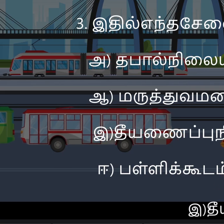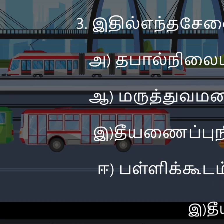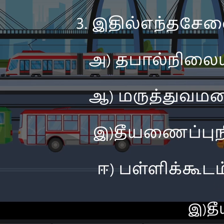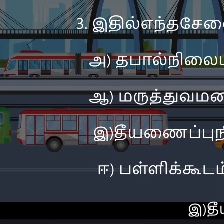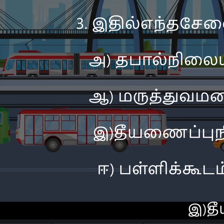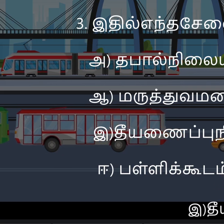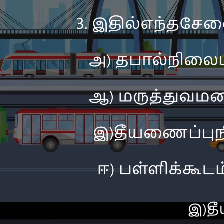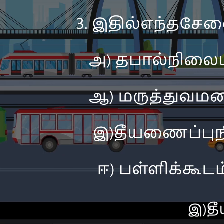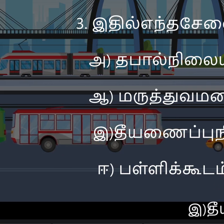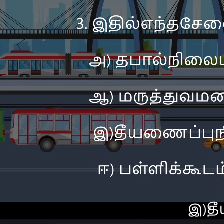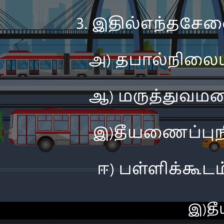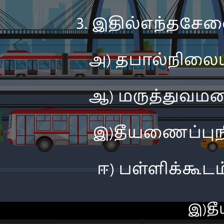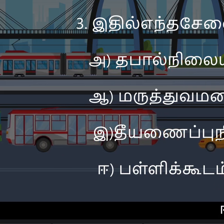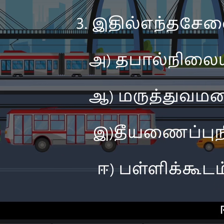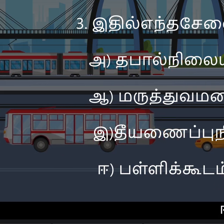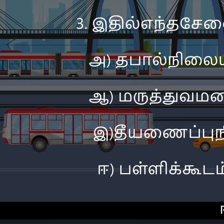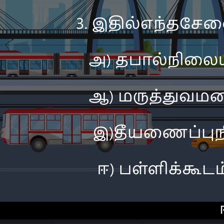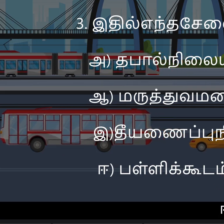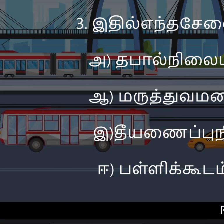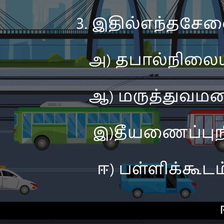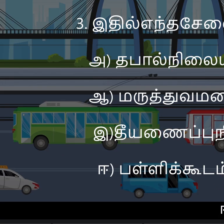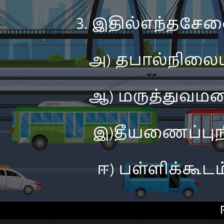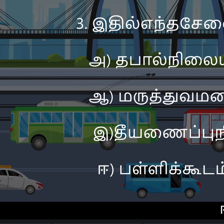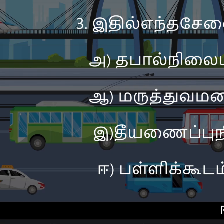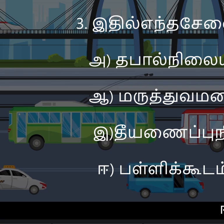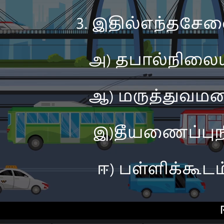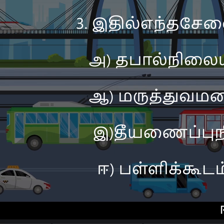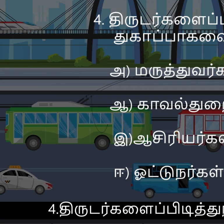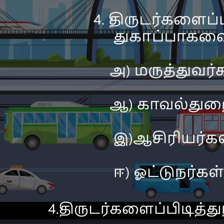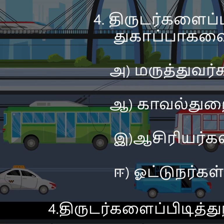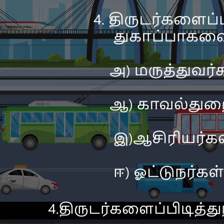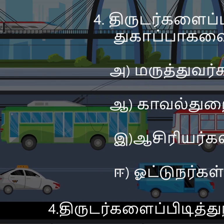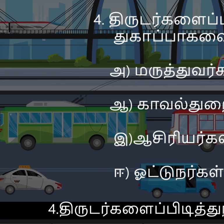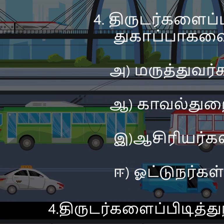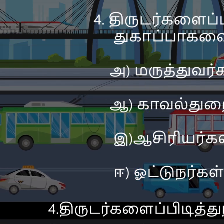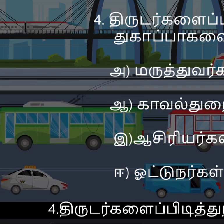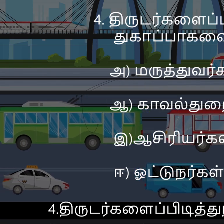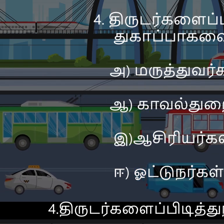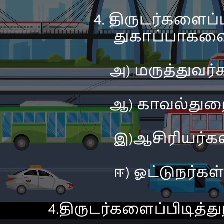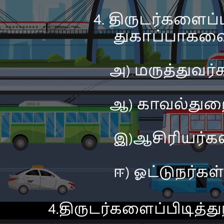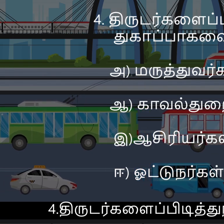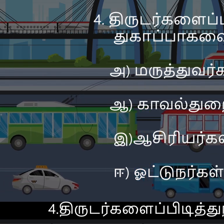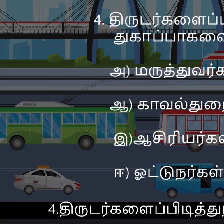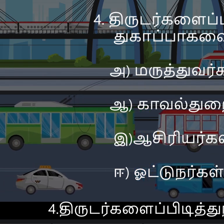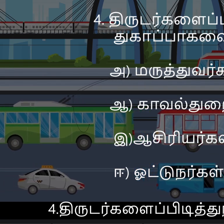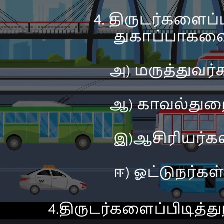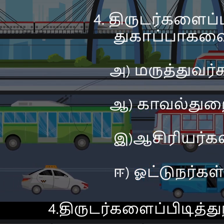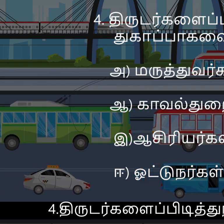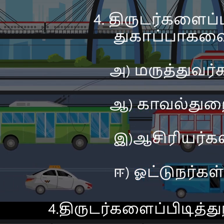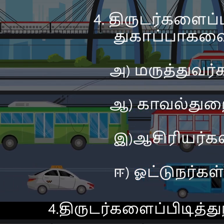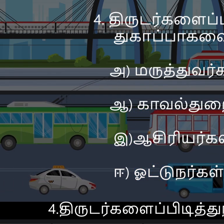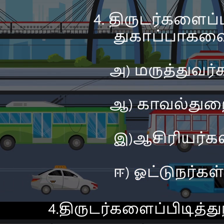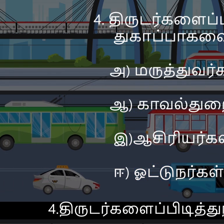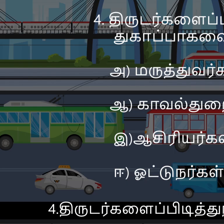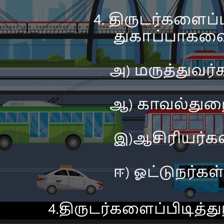இ. தீயணைப்பு நிலையம். இ. பள்ளிக்கூடம். கேள்வி 4. திருடர்களை